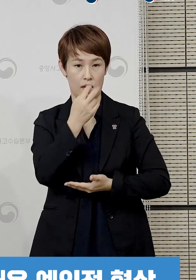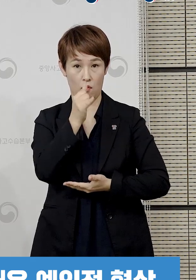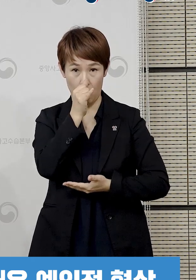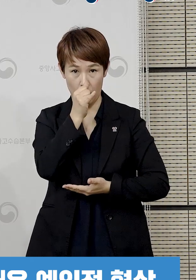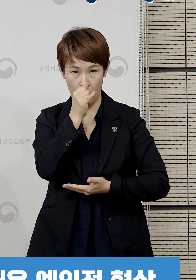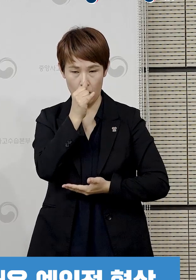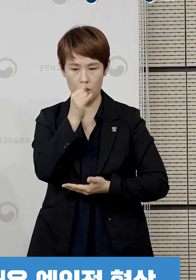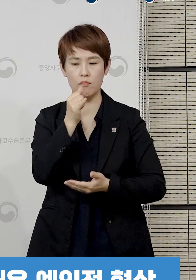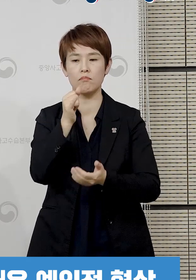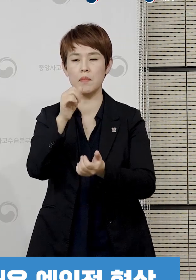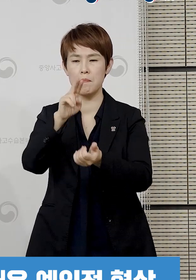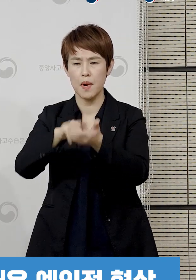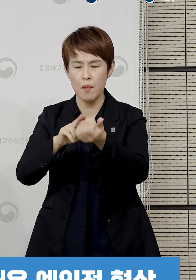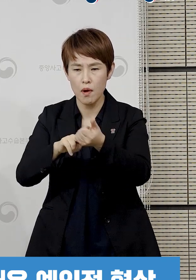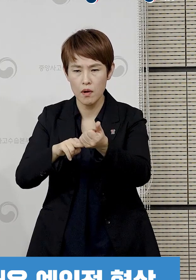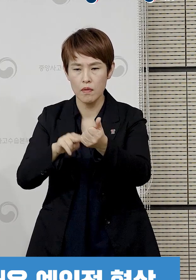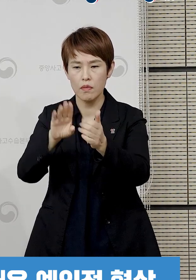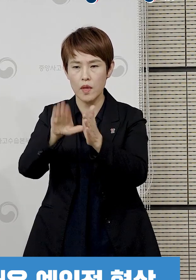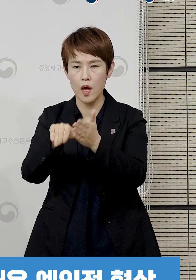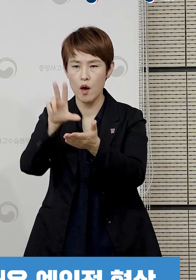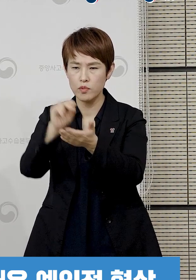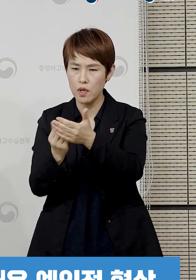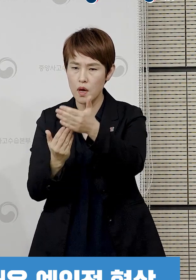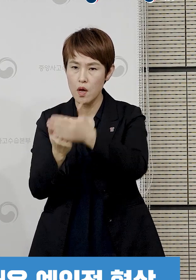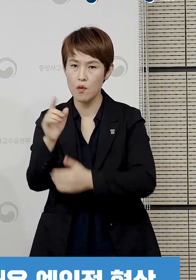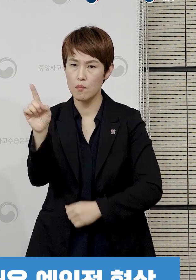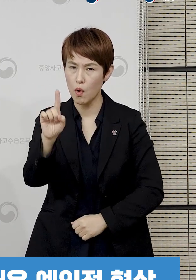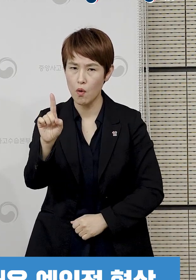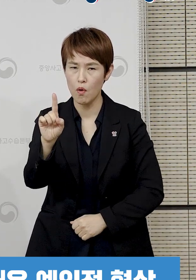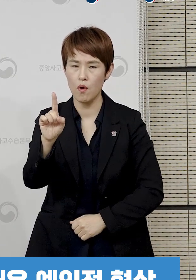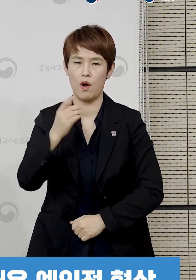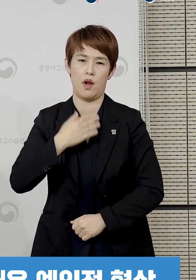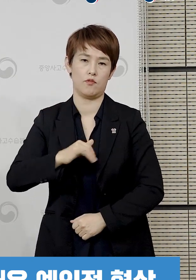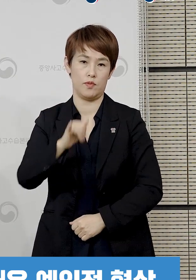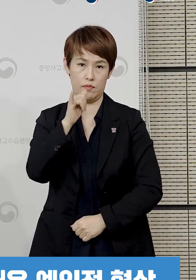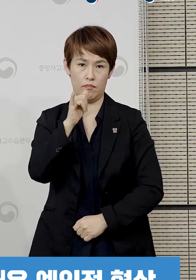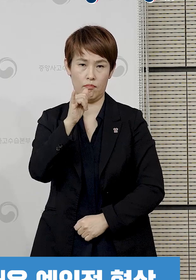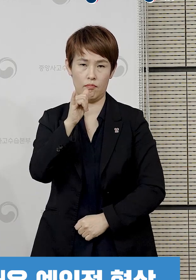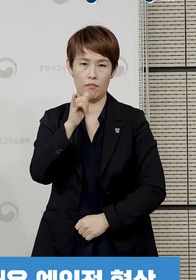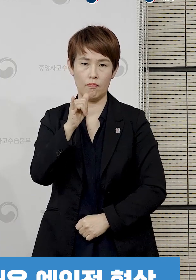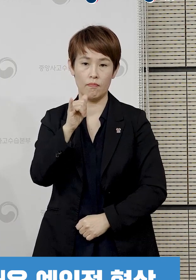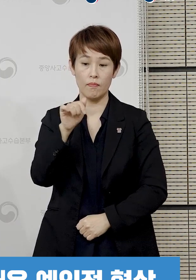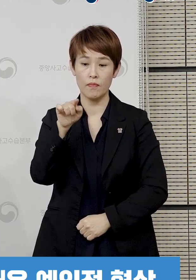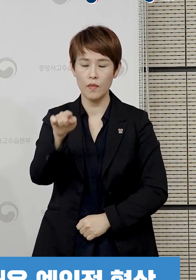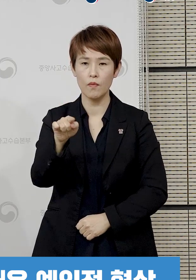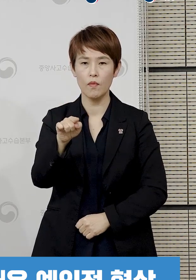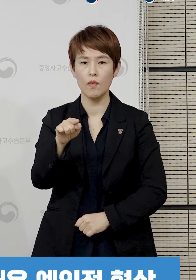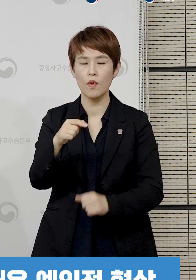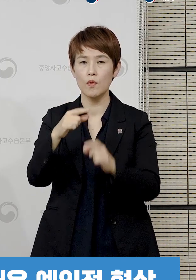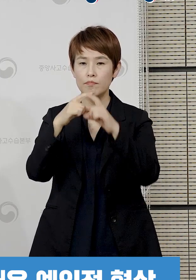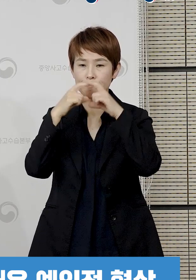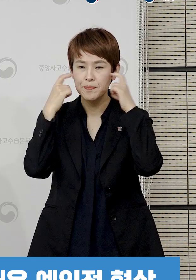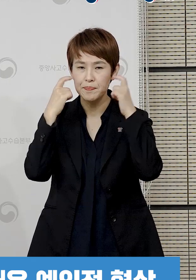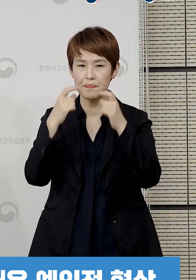대한 문제가 어디서 발생하는지를 파악할 수 있다라고 보고 있고, 이 부분은 유통